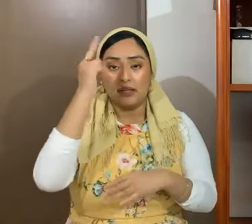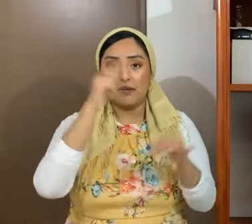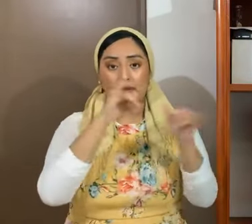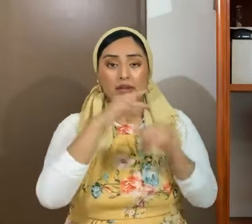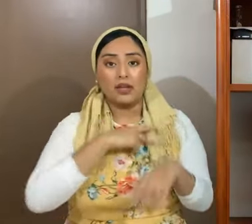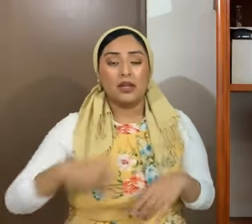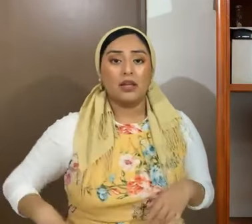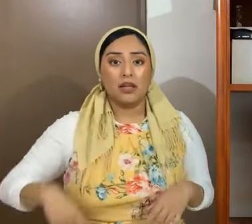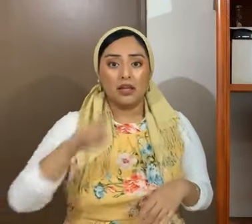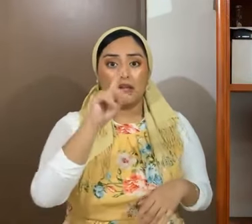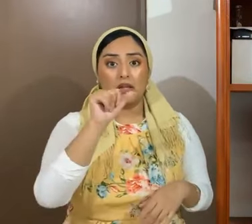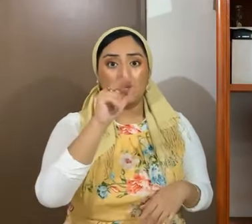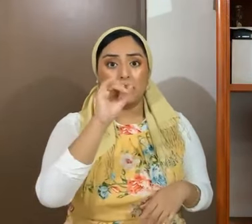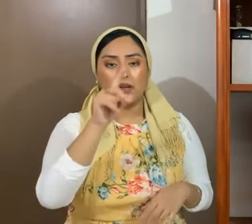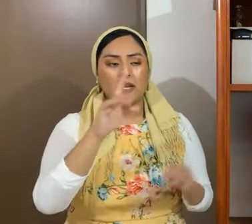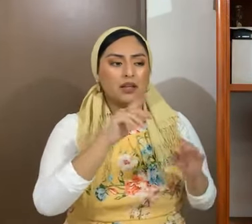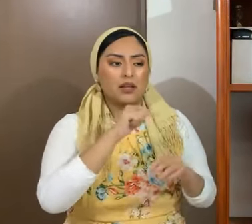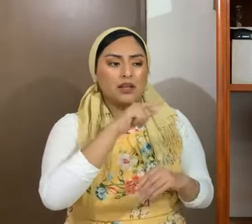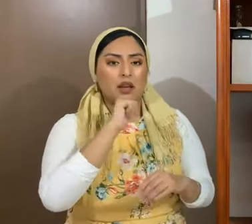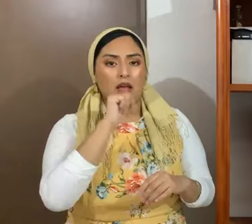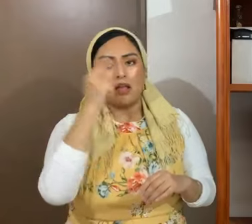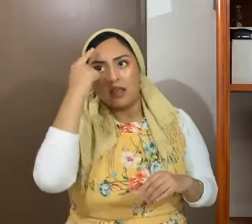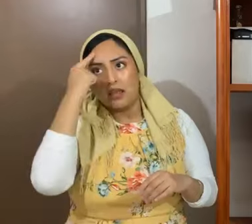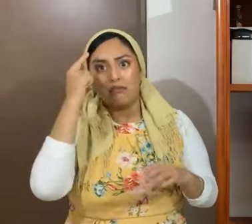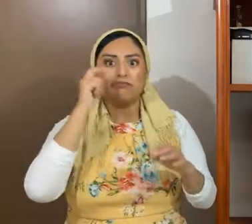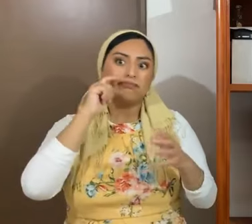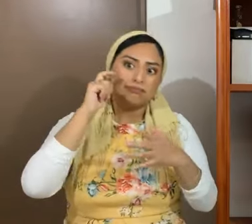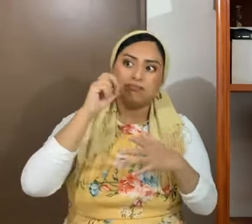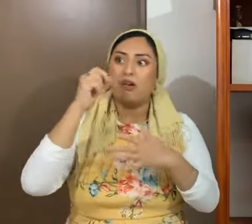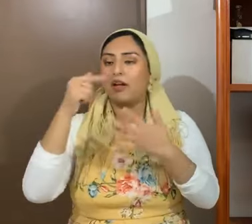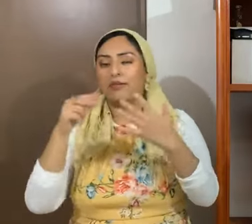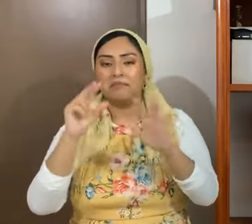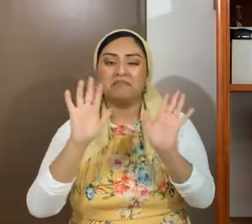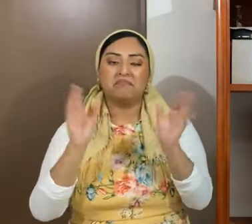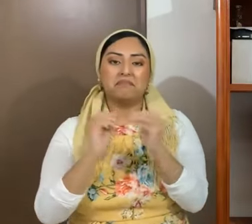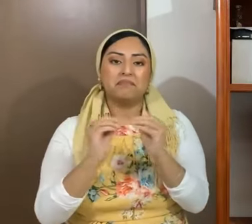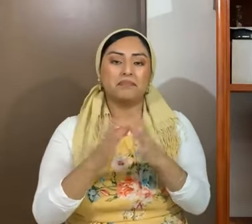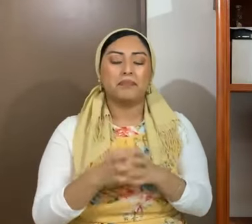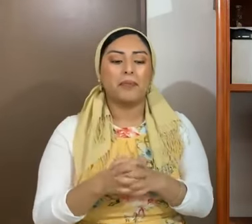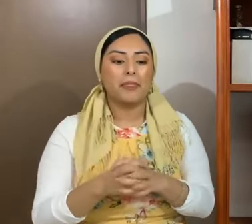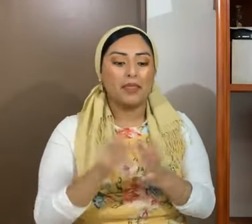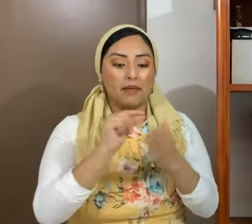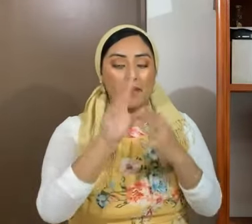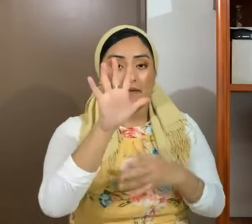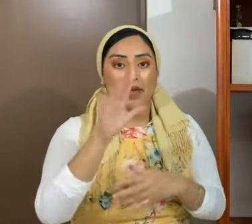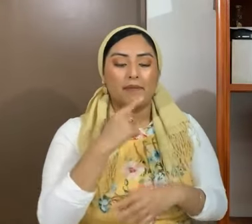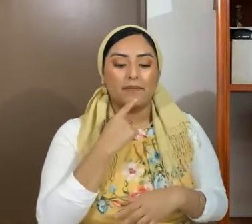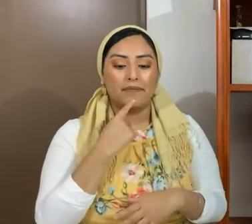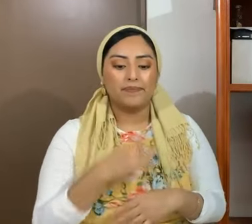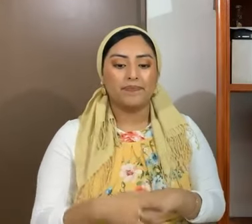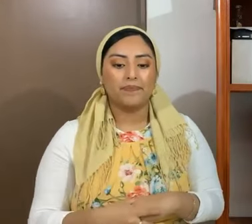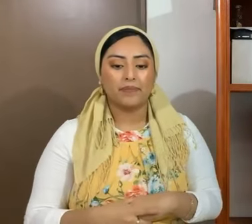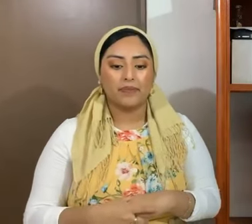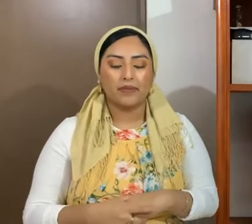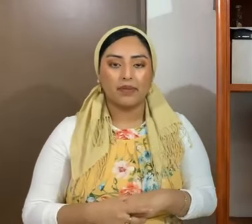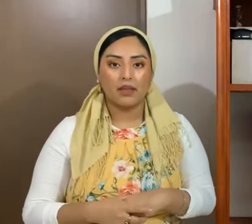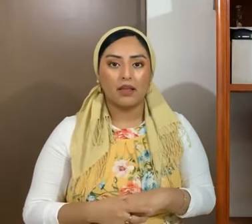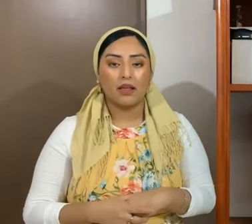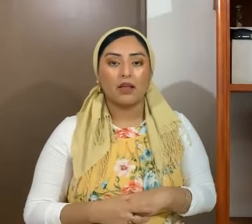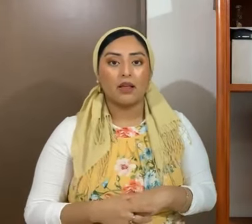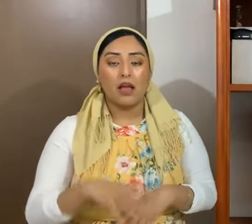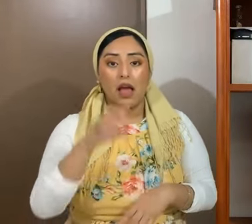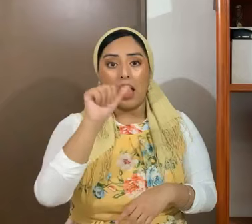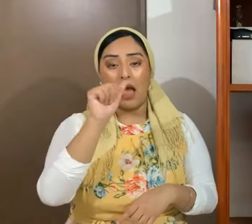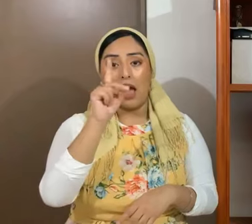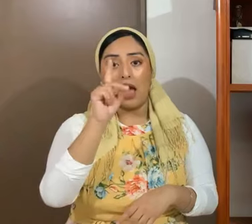David no iba a andar pensando ya en ese tipo de cosas. Entonces vamos a ver el verso 5. Entonces